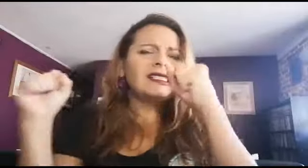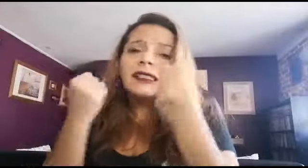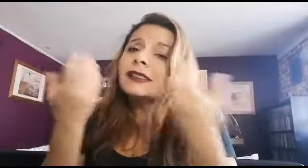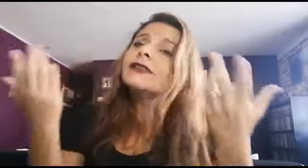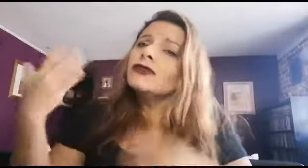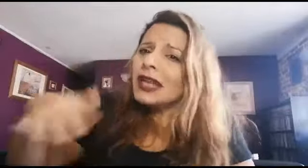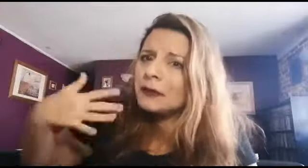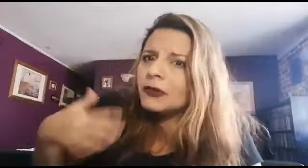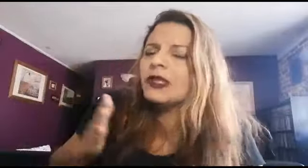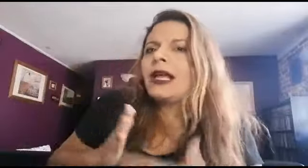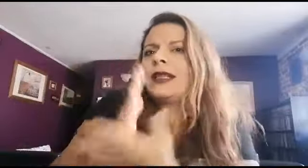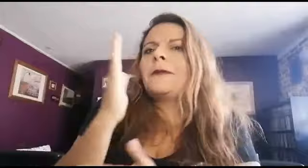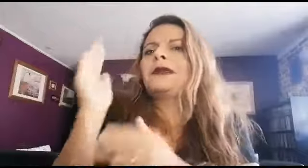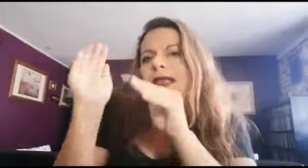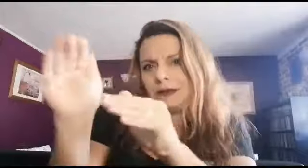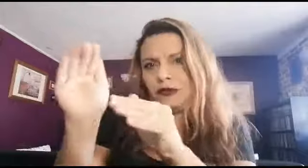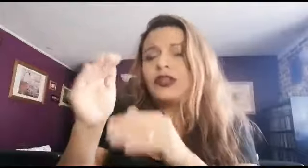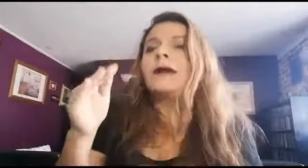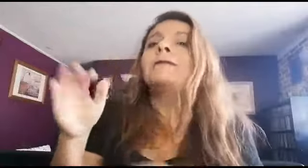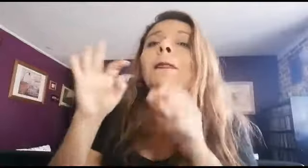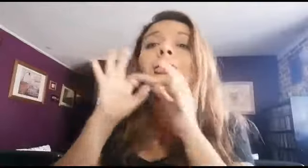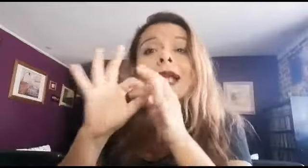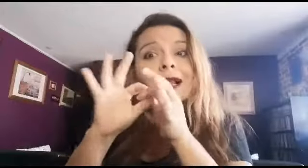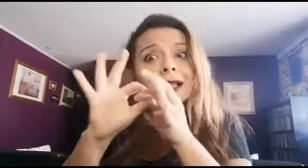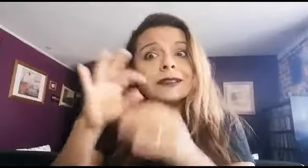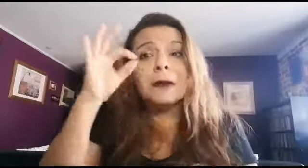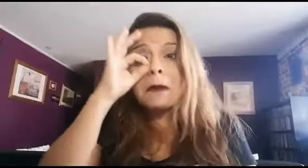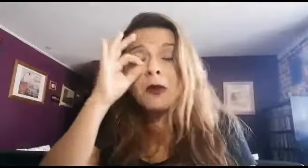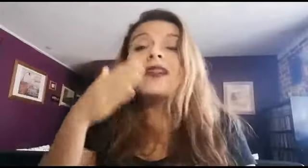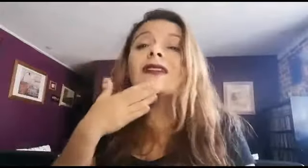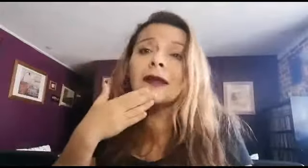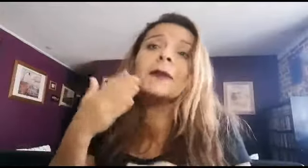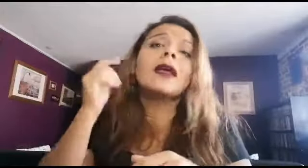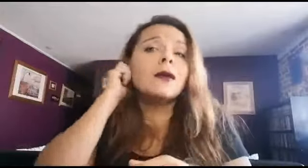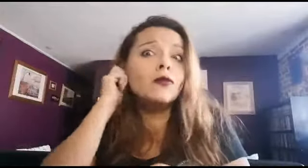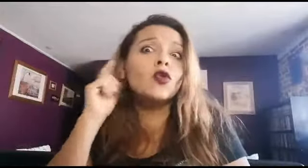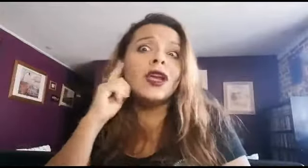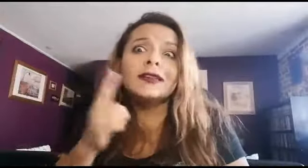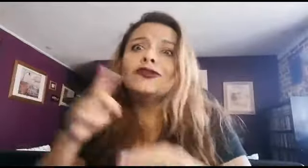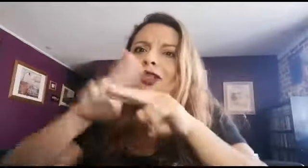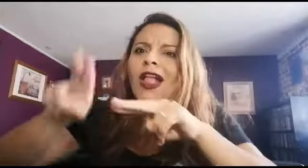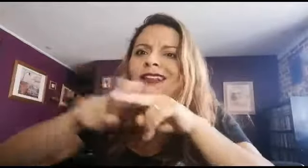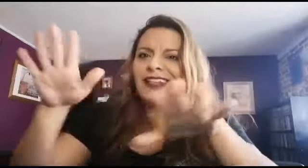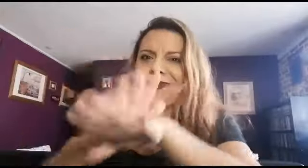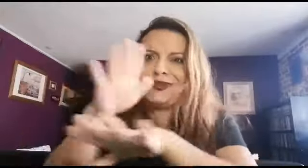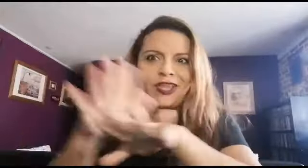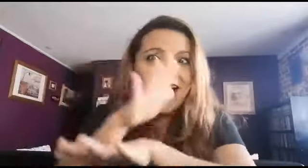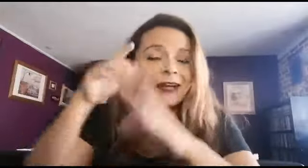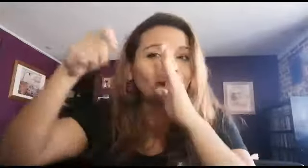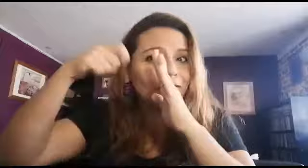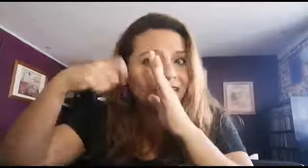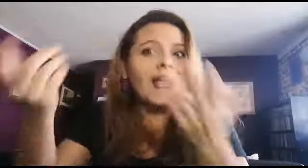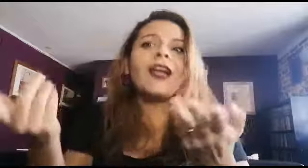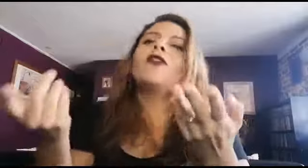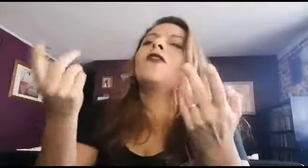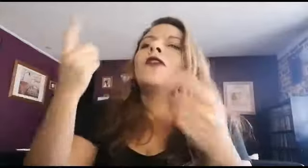solas muy estresadas entonces es importante para nosotros apoyarlas darle las gracias a paulina y también a